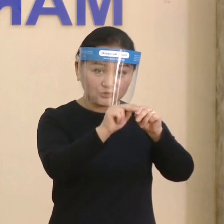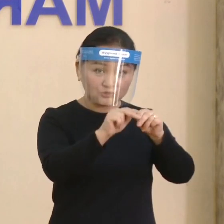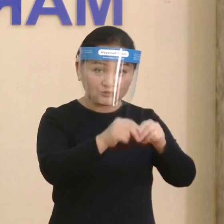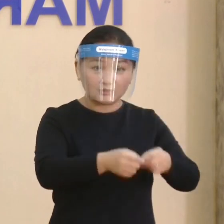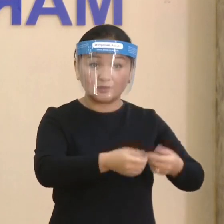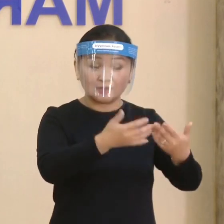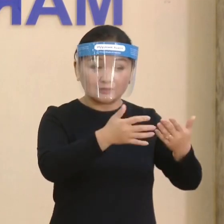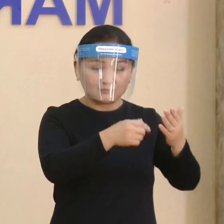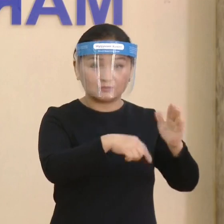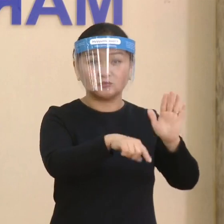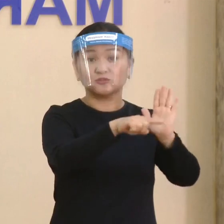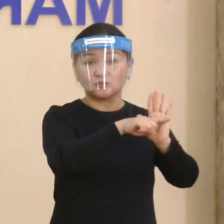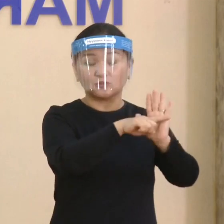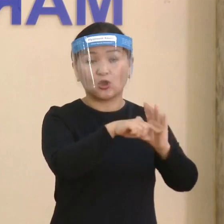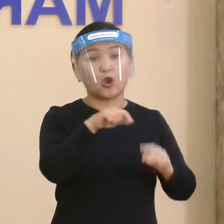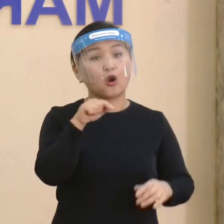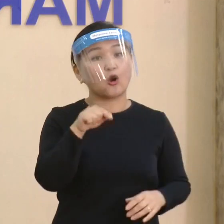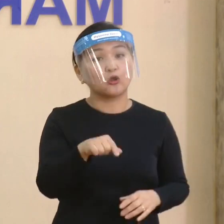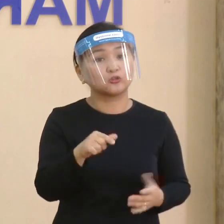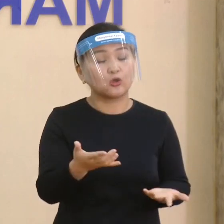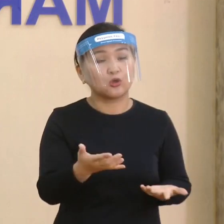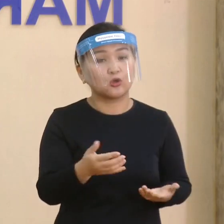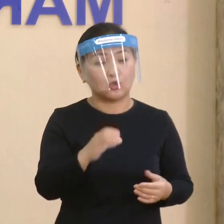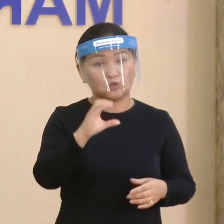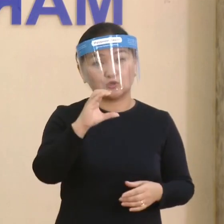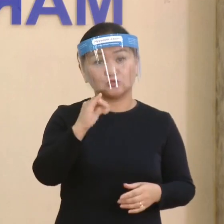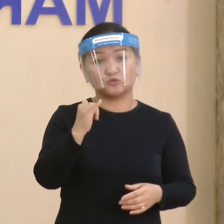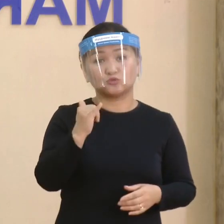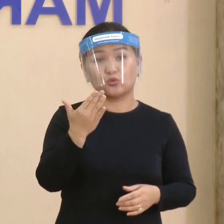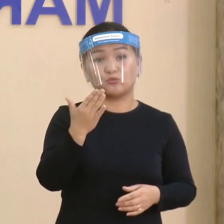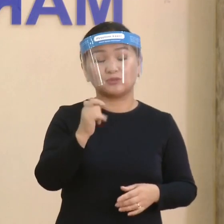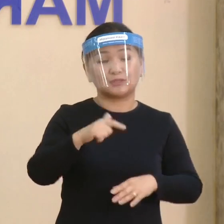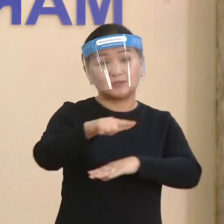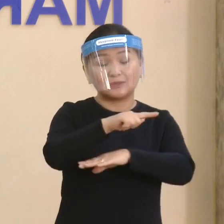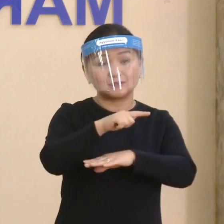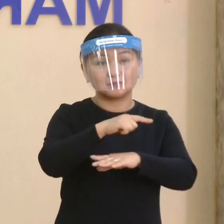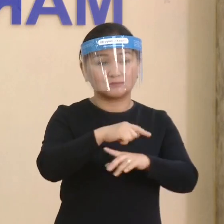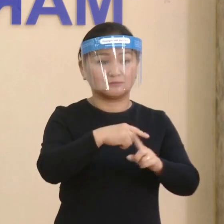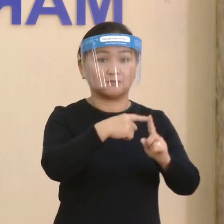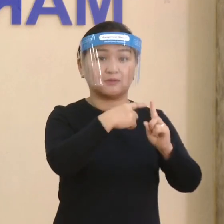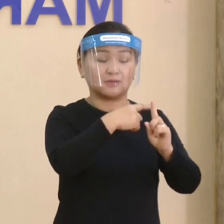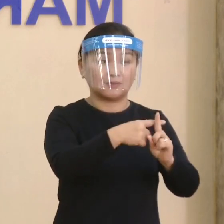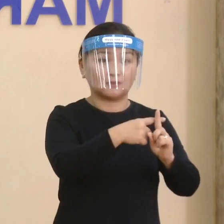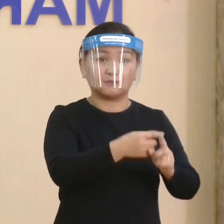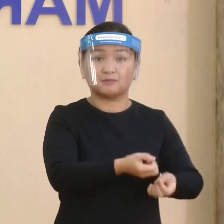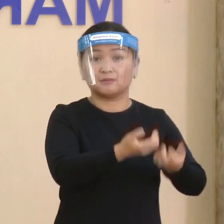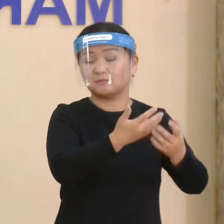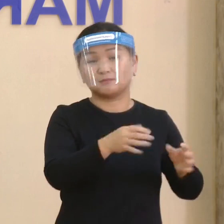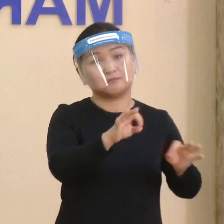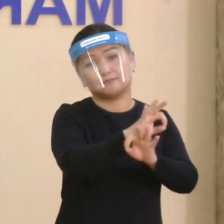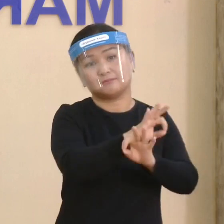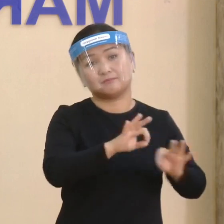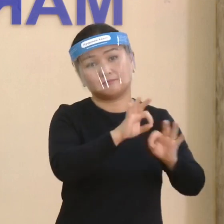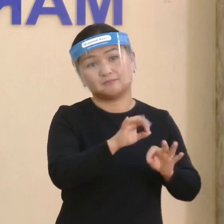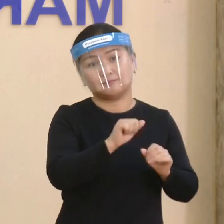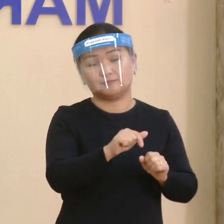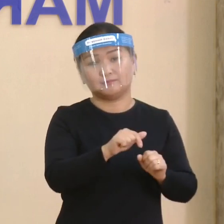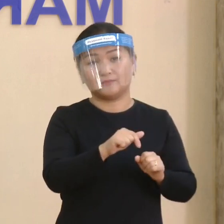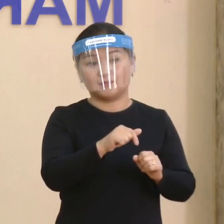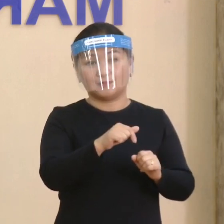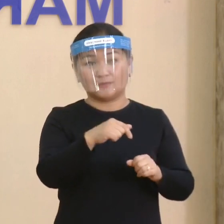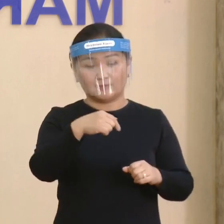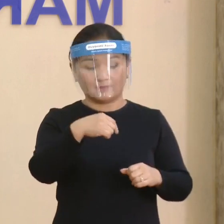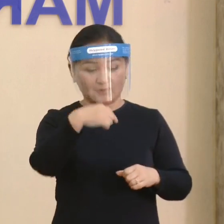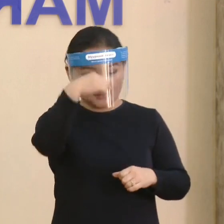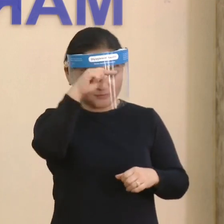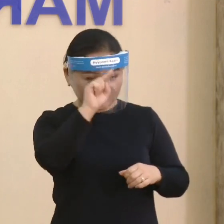бол гарсан. За одоогор бол сувилалт коронавирус эрг гарсан хүмүүс л одоогор байхгүй. Тэгээд шинжилгээ хяналтандаа